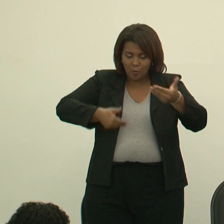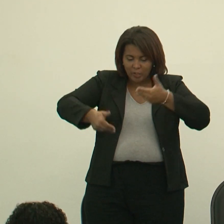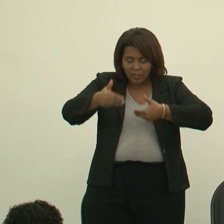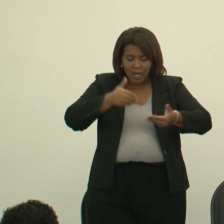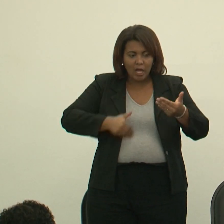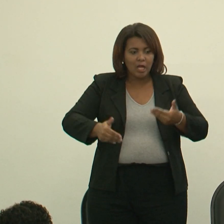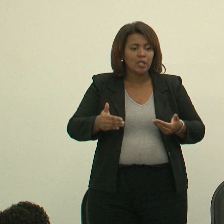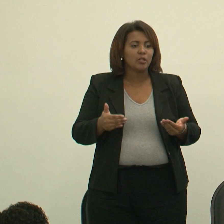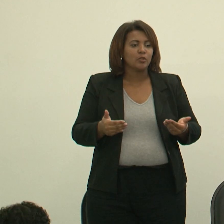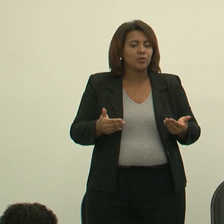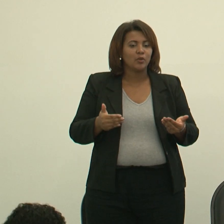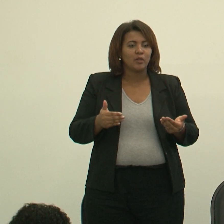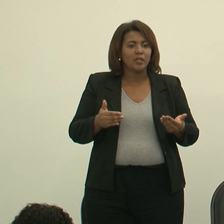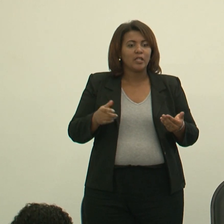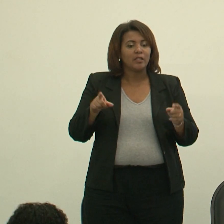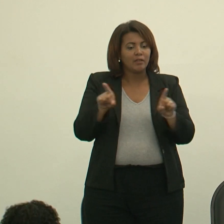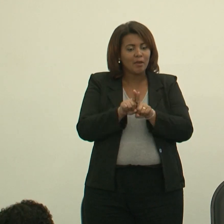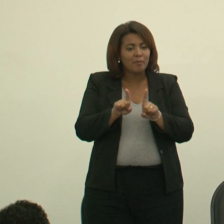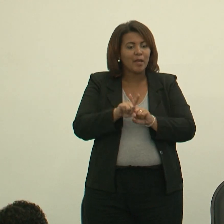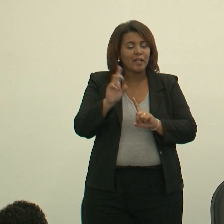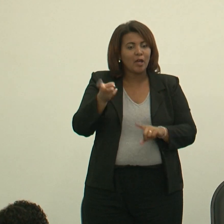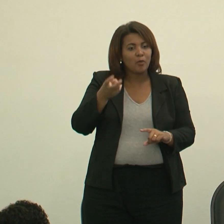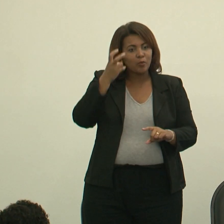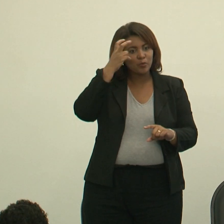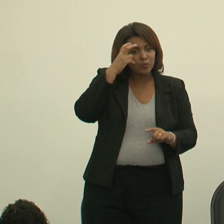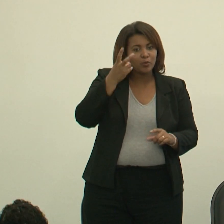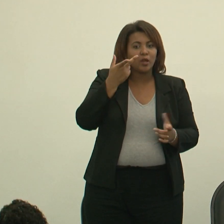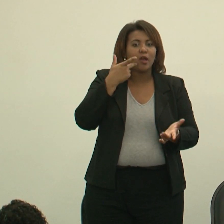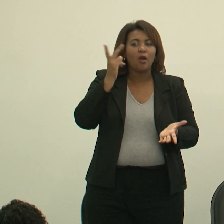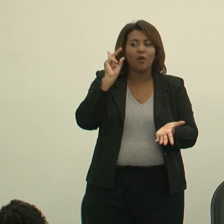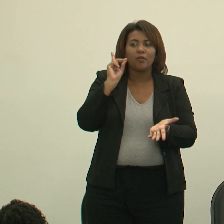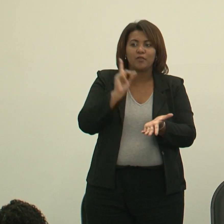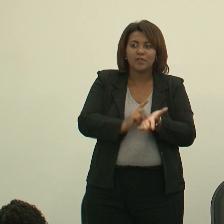sendo registrado na cultura dita como oficial, entre